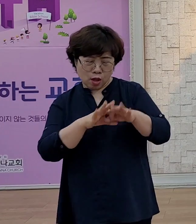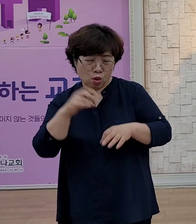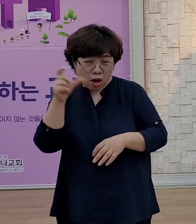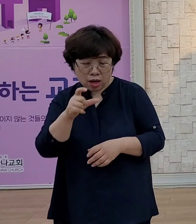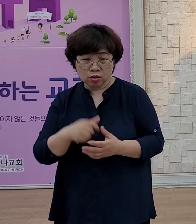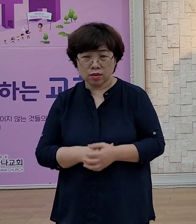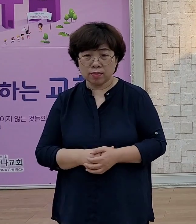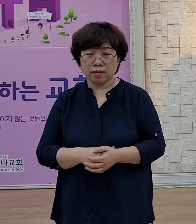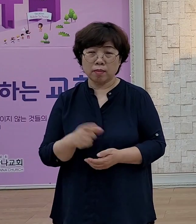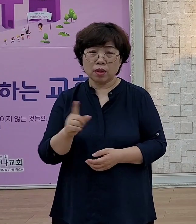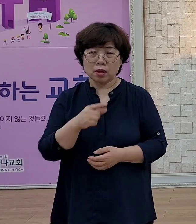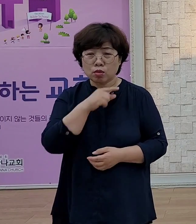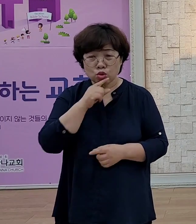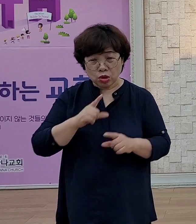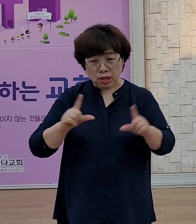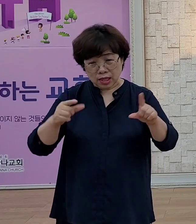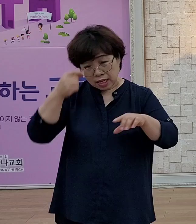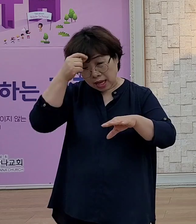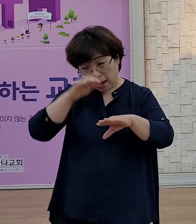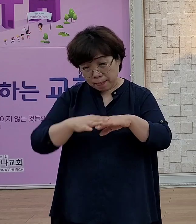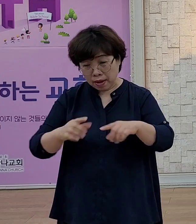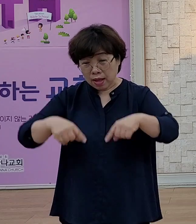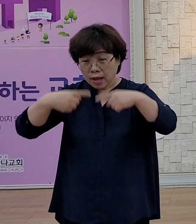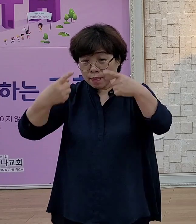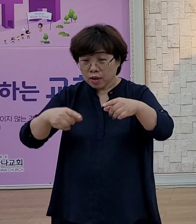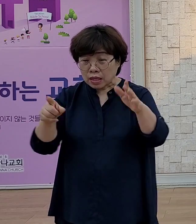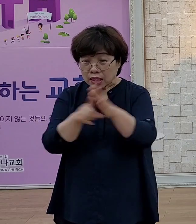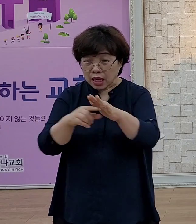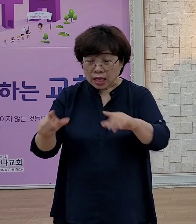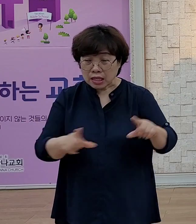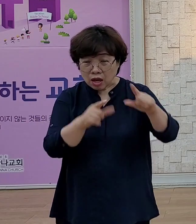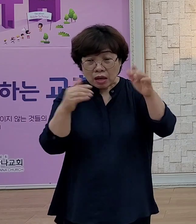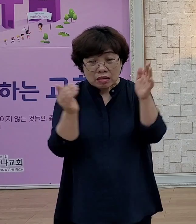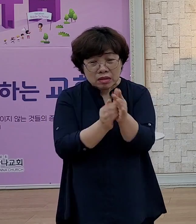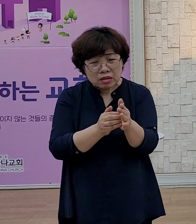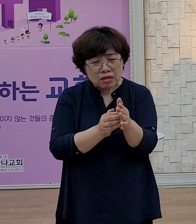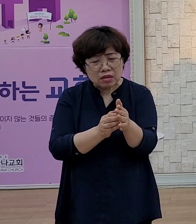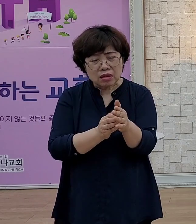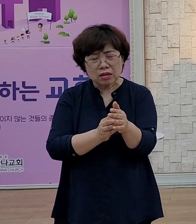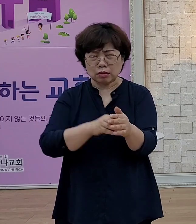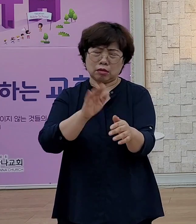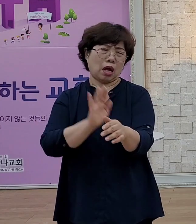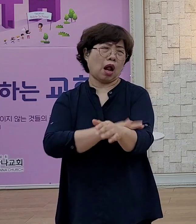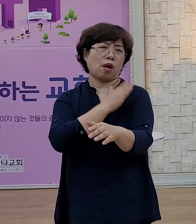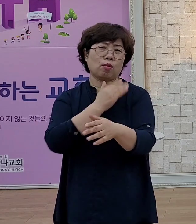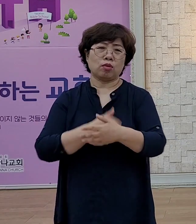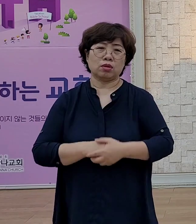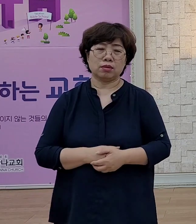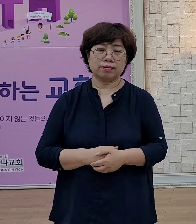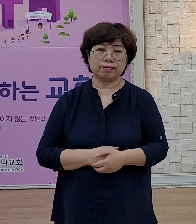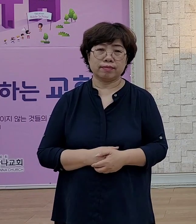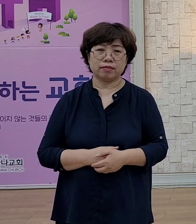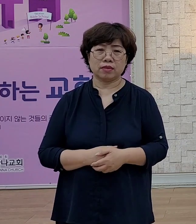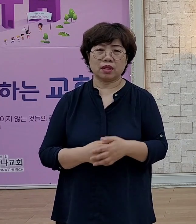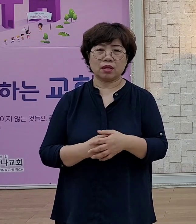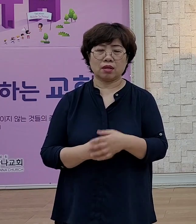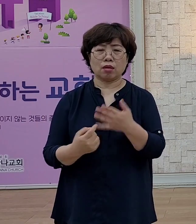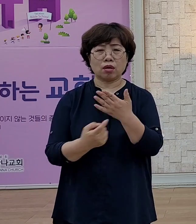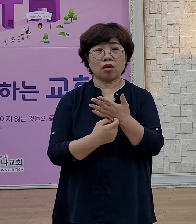말씀드리지만 주일 예배 참석한 것으로 우리가 신앙생활 다 했다고 생각하는 그동안의 삶, 이게